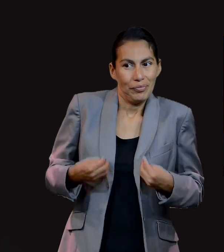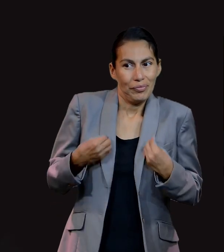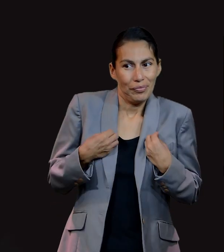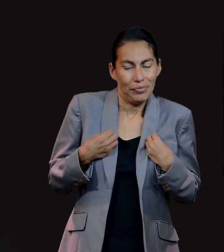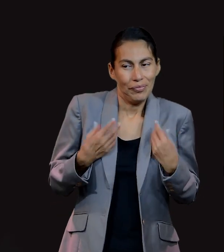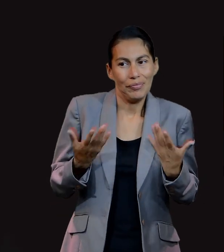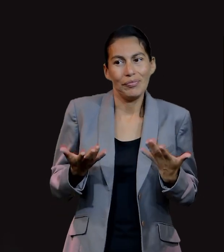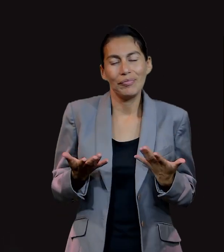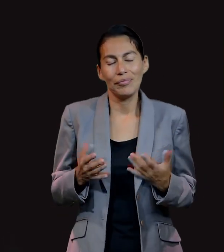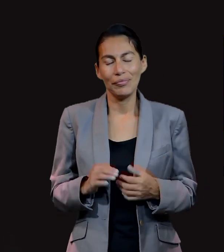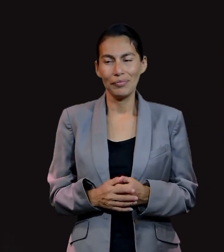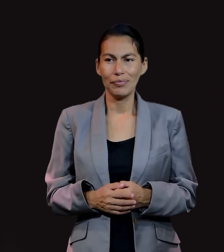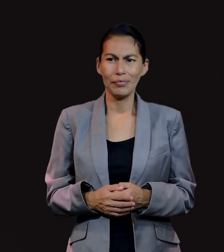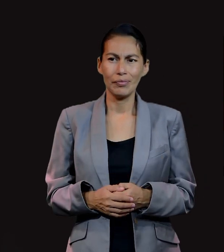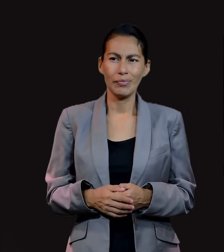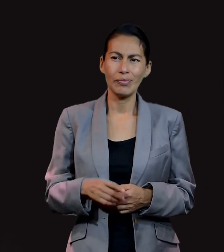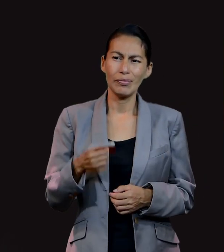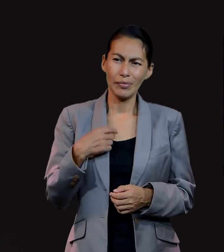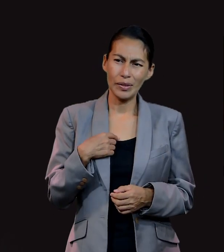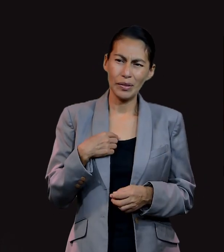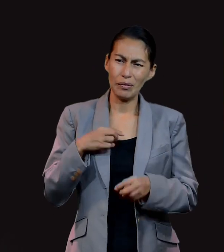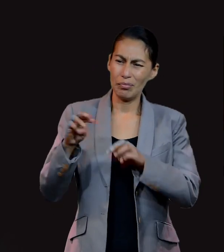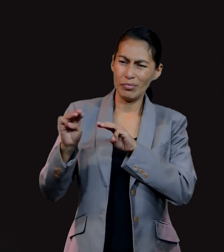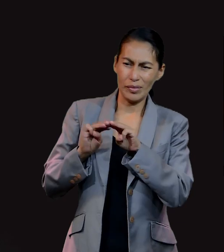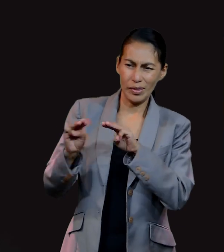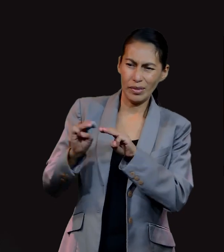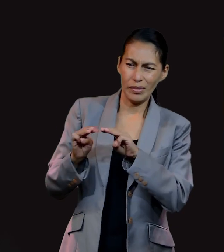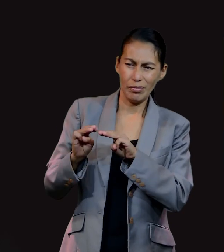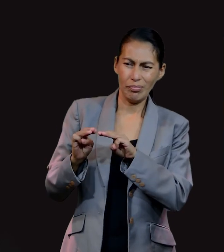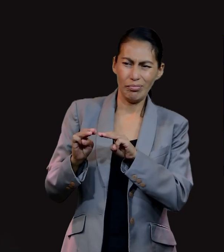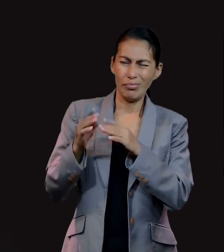de mi vida yo decidí